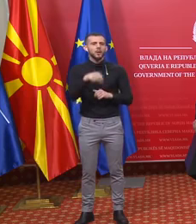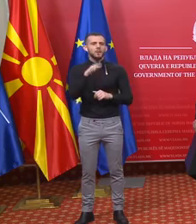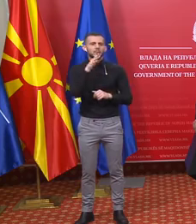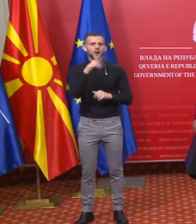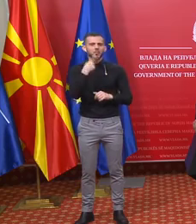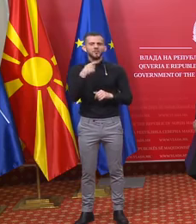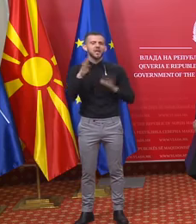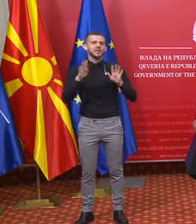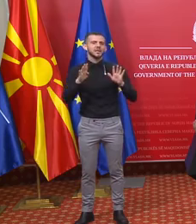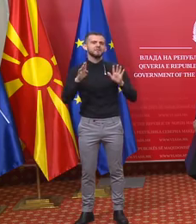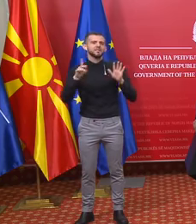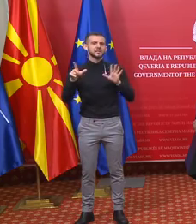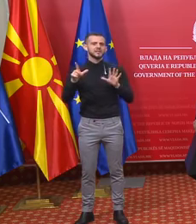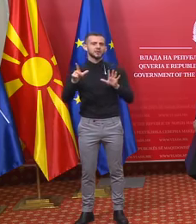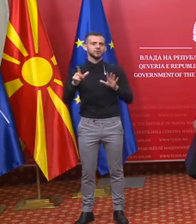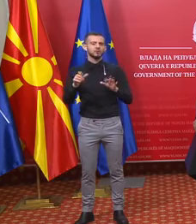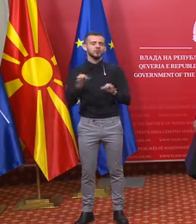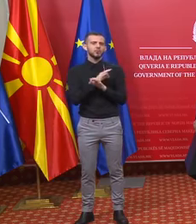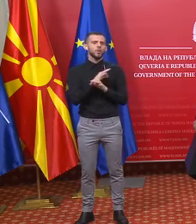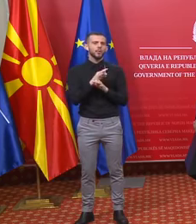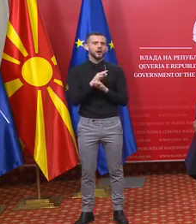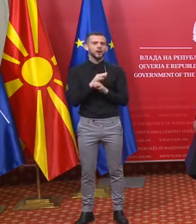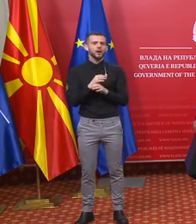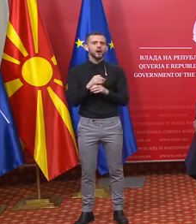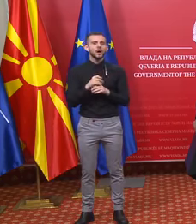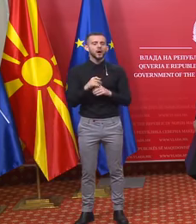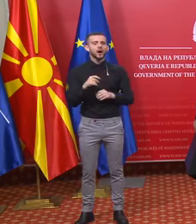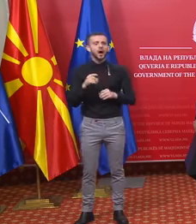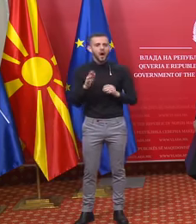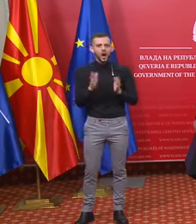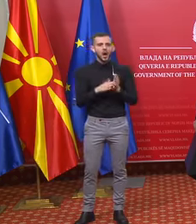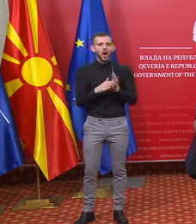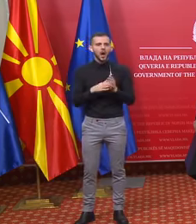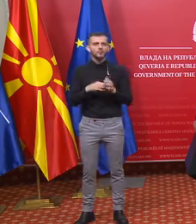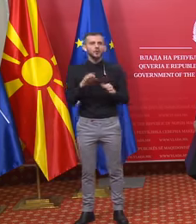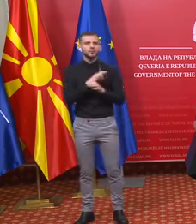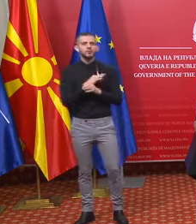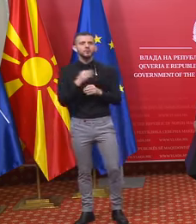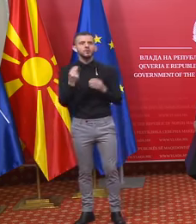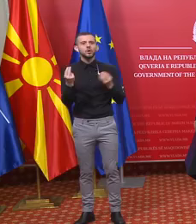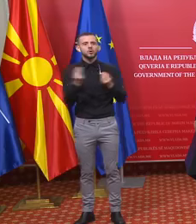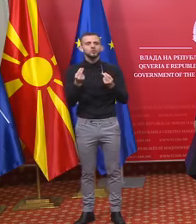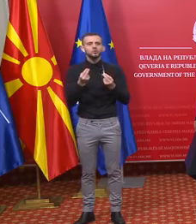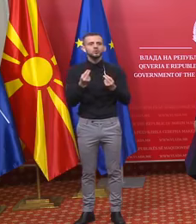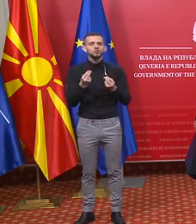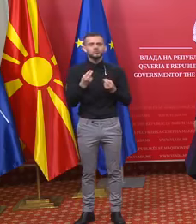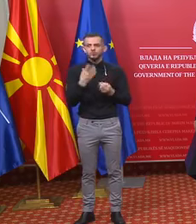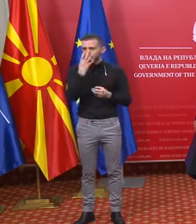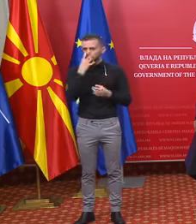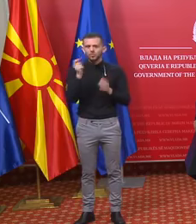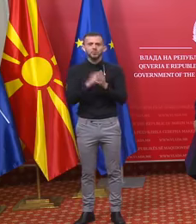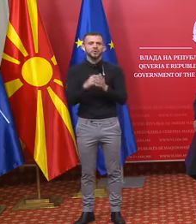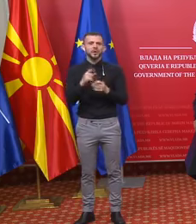од интубираните кои се на респиратори умираат? Као што вие кажате, ако умираат на вистина, зошто тогаш набавуваме респиратори?